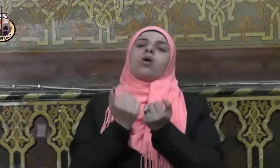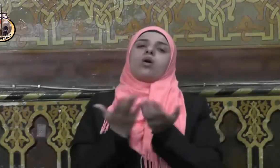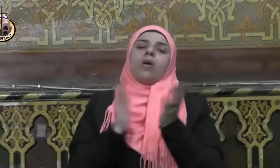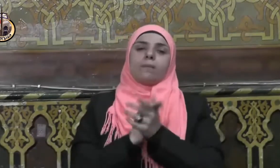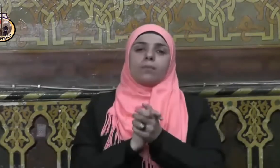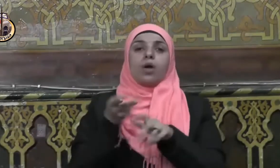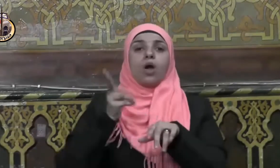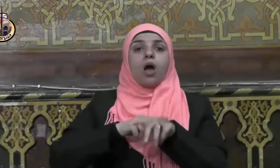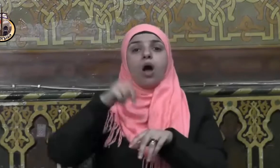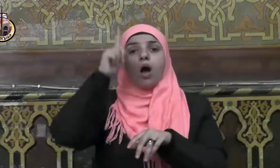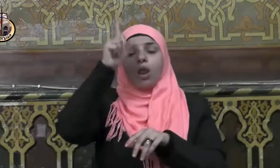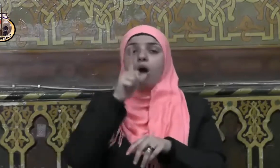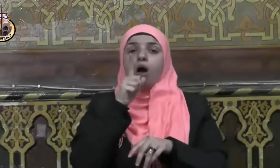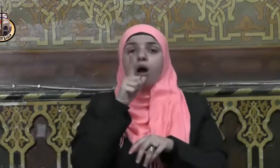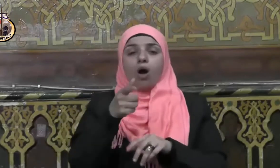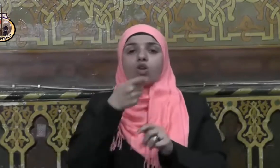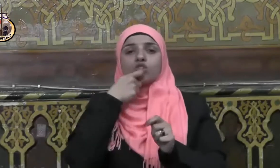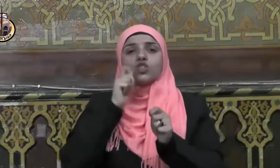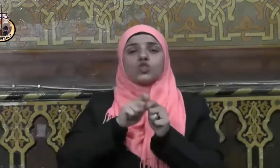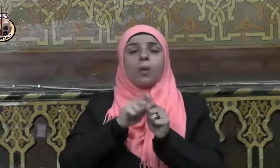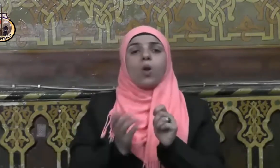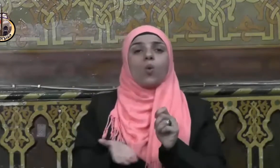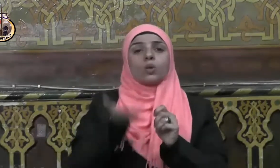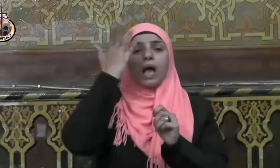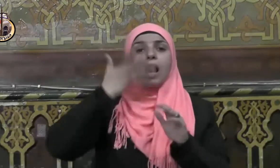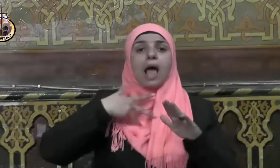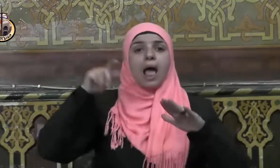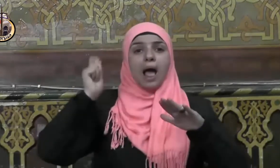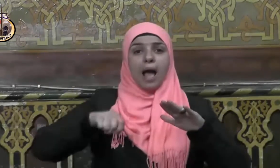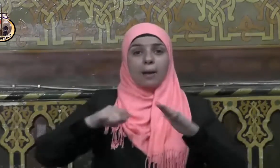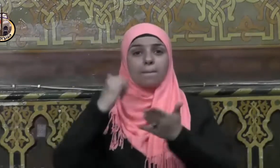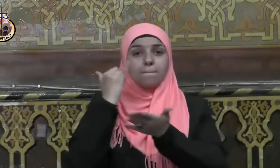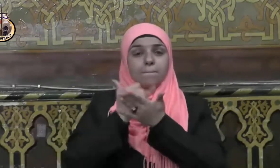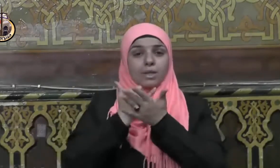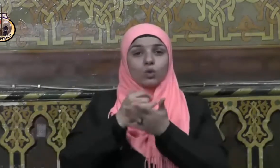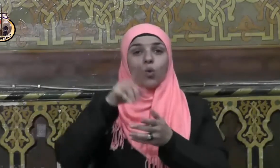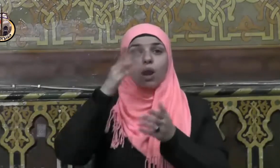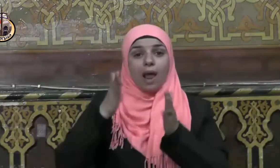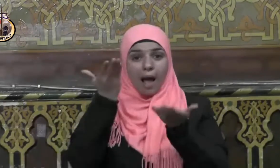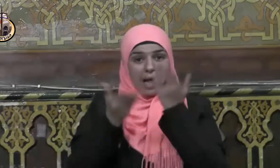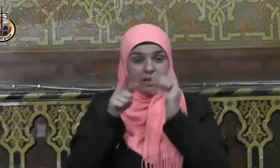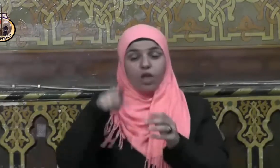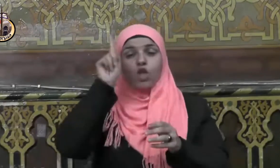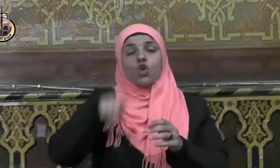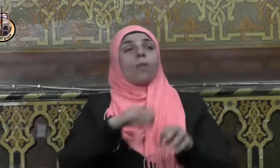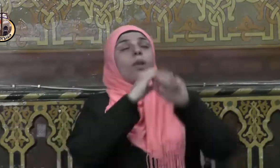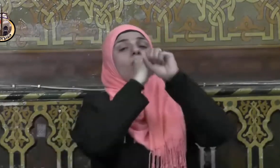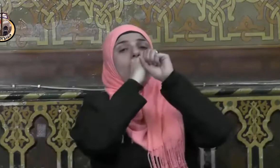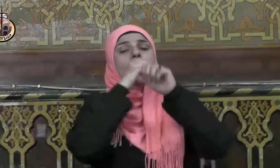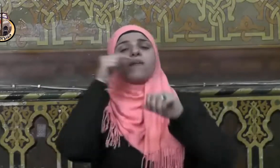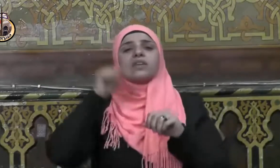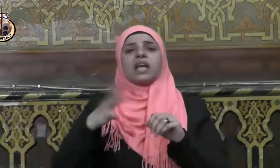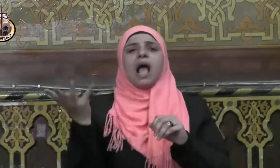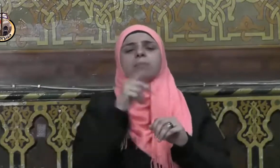الحق سبحانه الحاكم العادل يوم القيامة في السبعة الذين